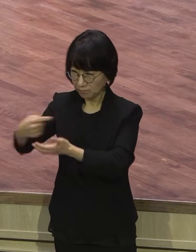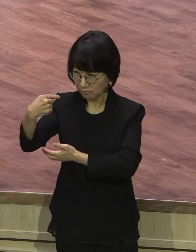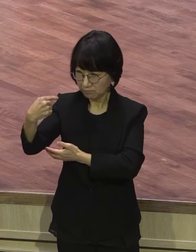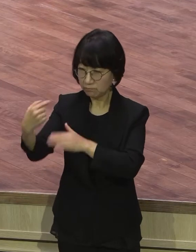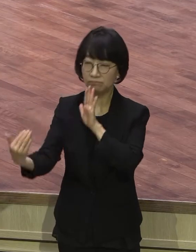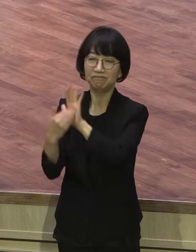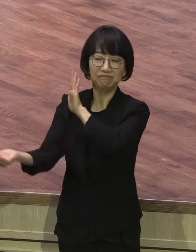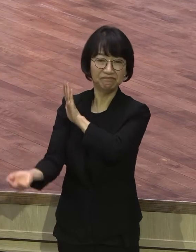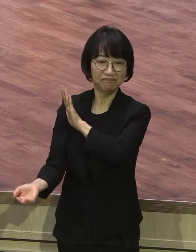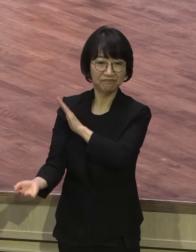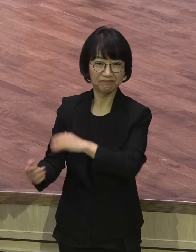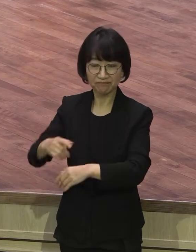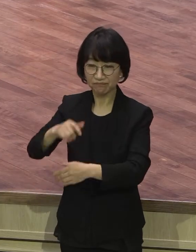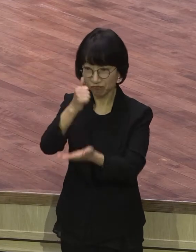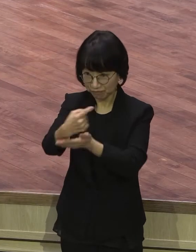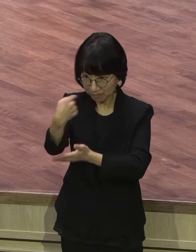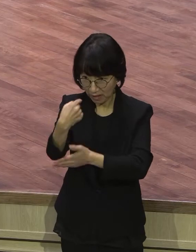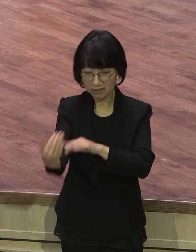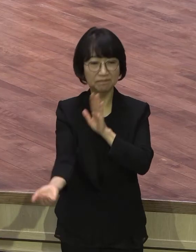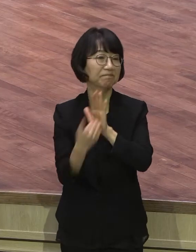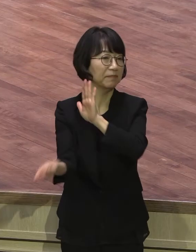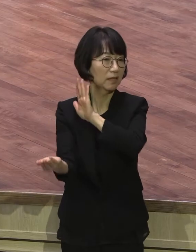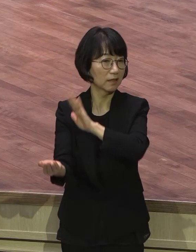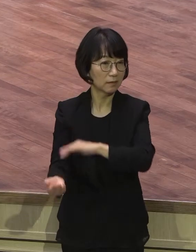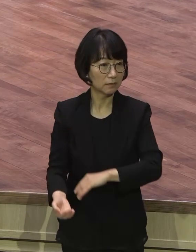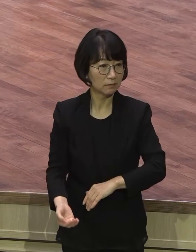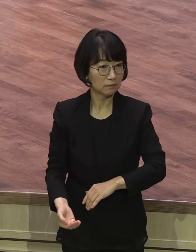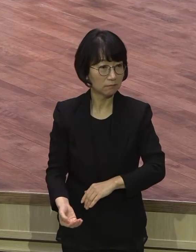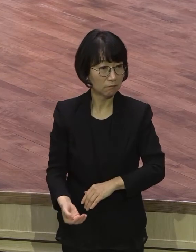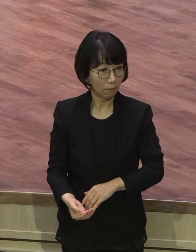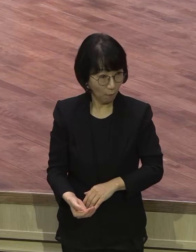그리고 불신자보다 더 불행하게 살아.